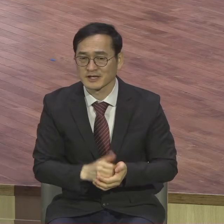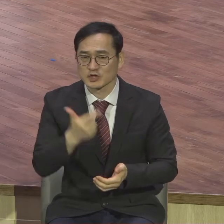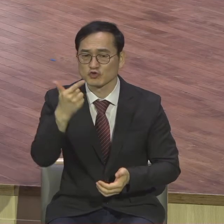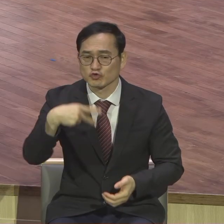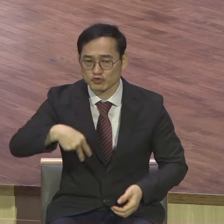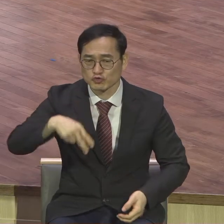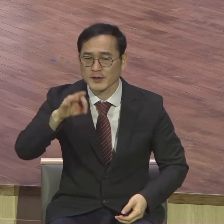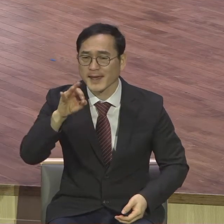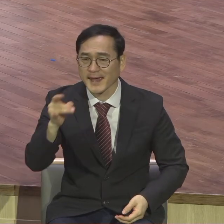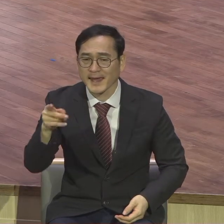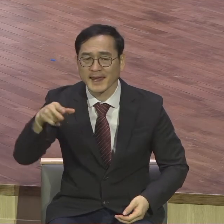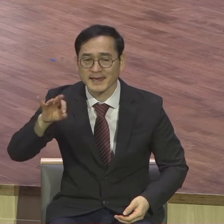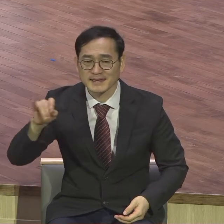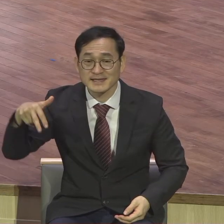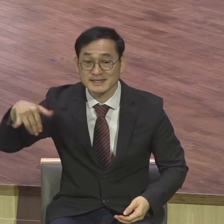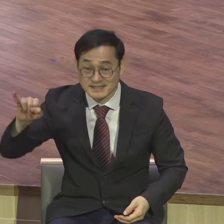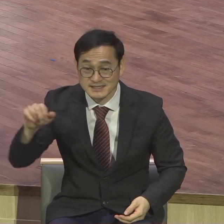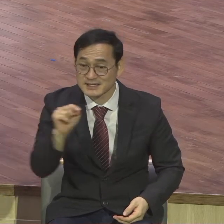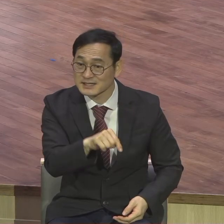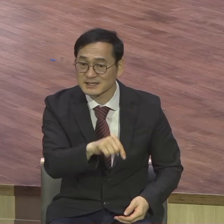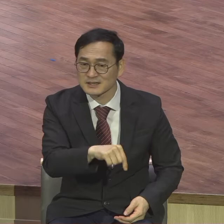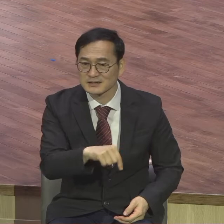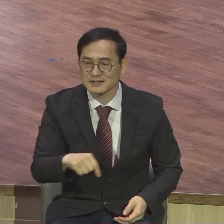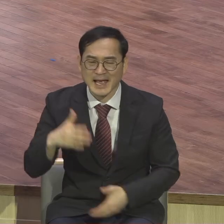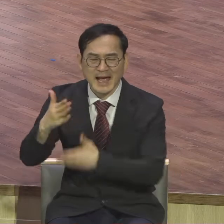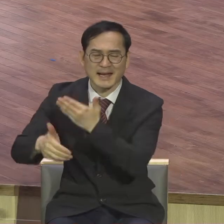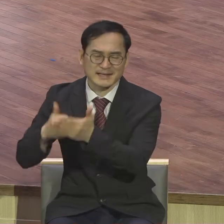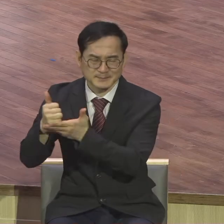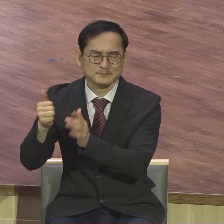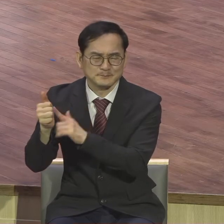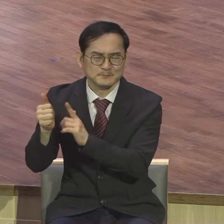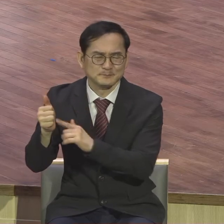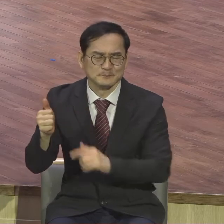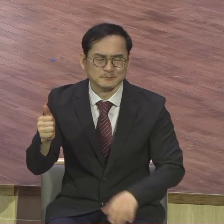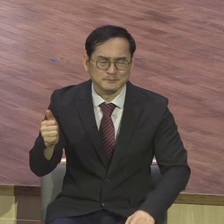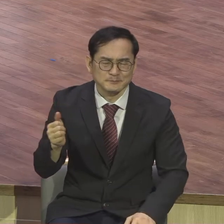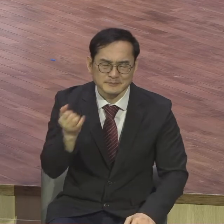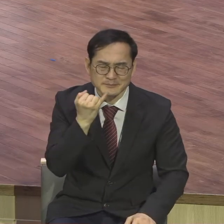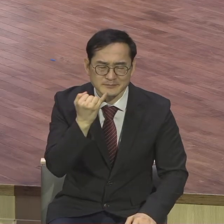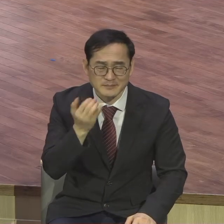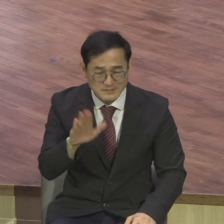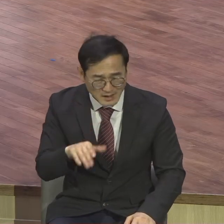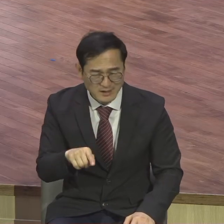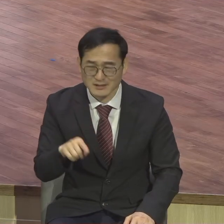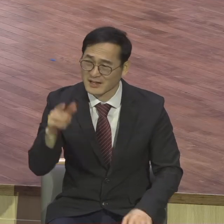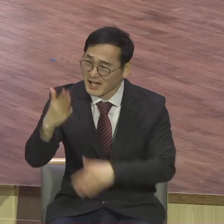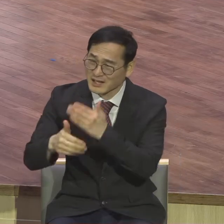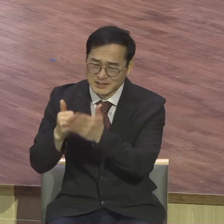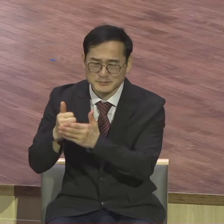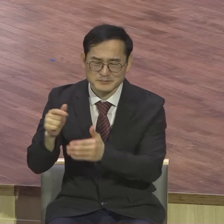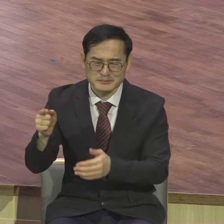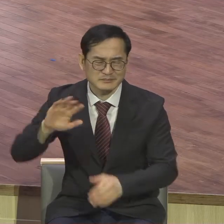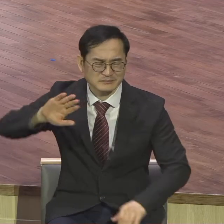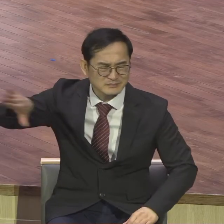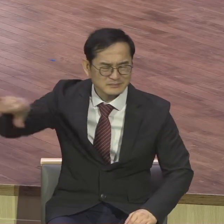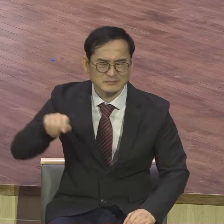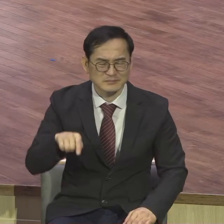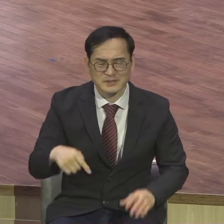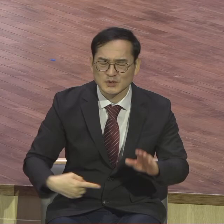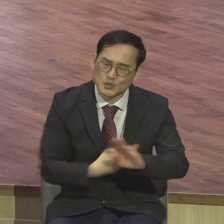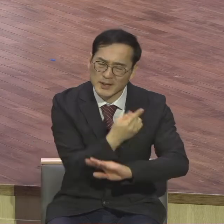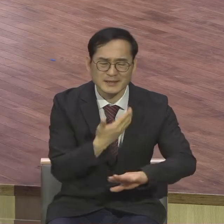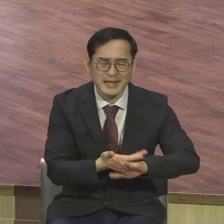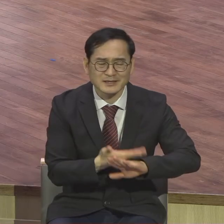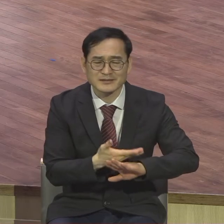사상에 파묻혀 무물 들어가. 그렇게 만듭니다. 이 3단체가 지금 기독교 말살